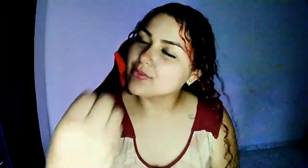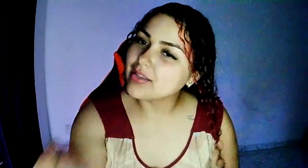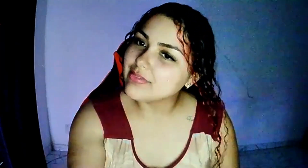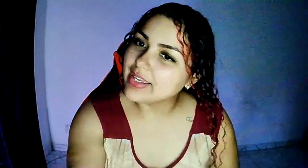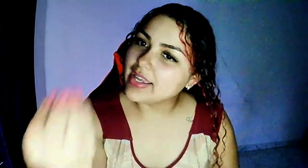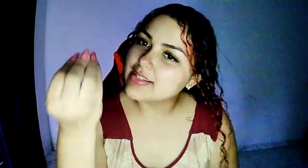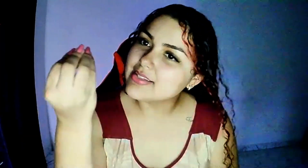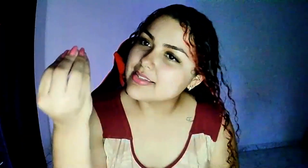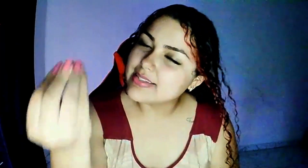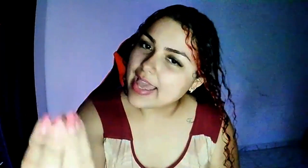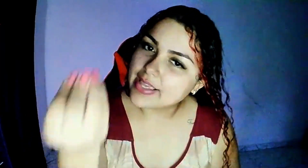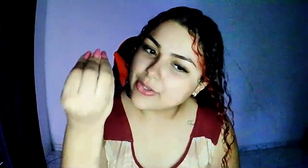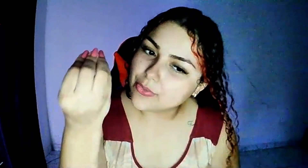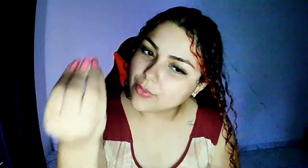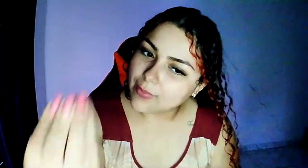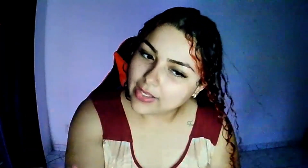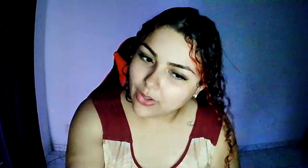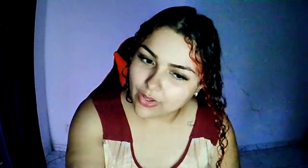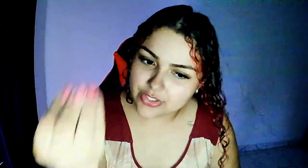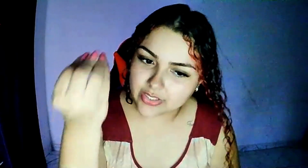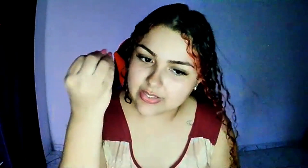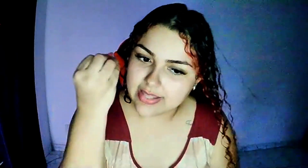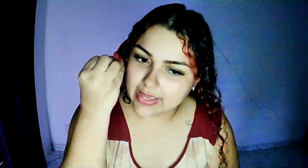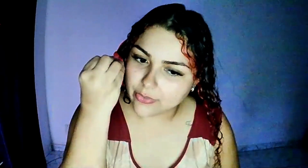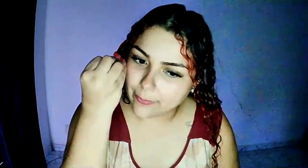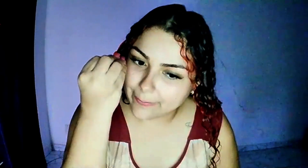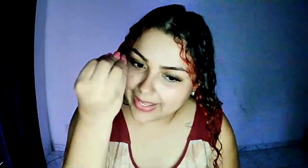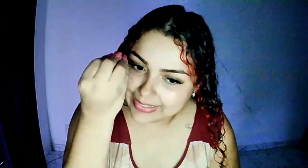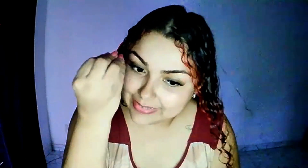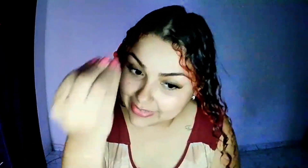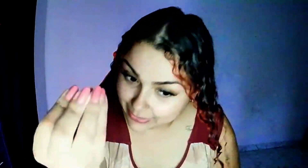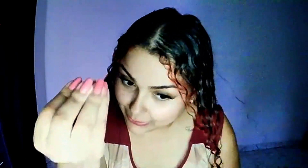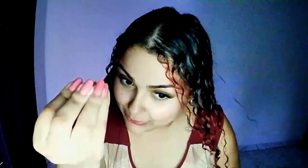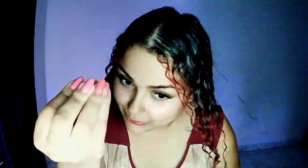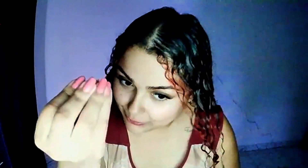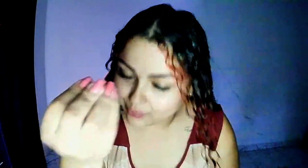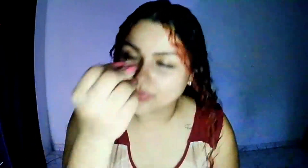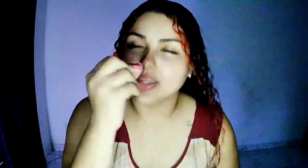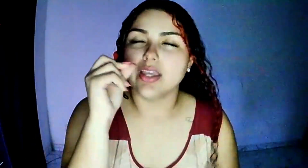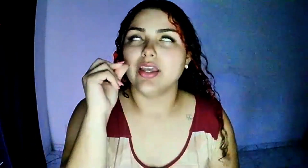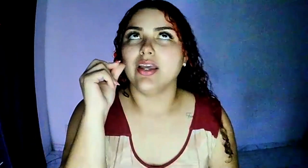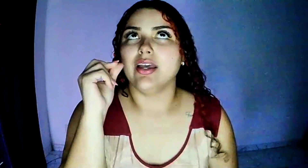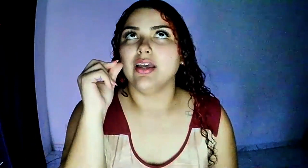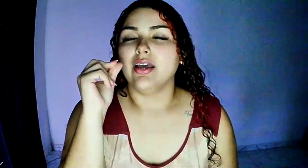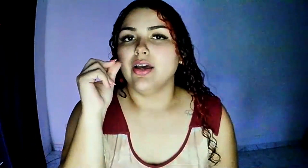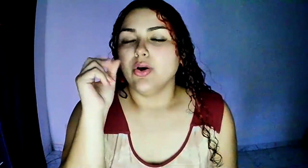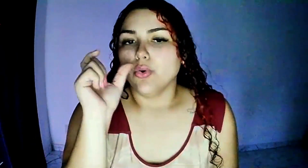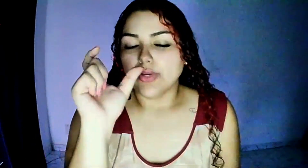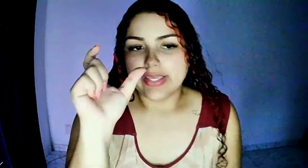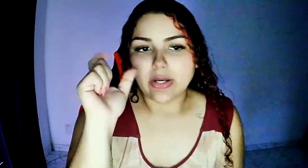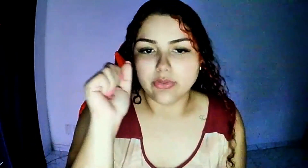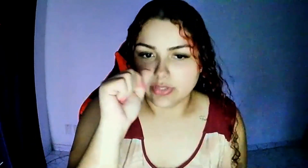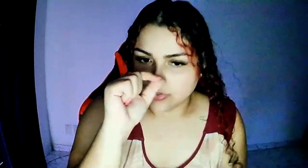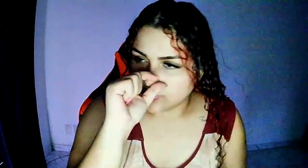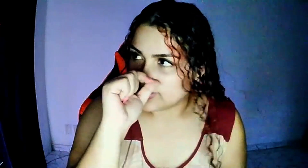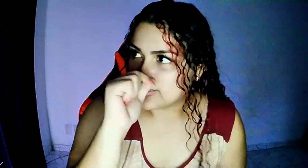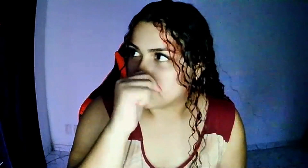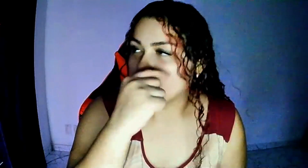uma vez, que segue uma lógica, que segue um padrão. O que é um nutricionista? Qual